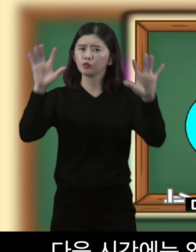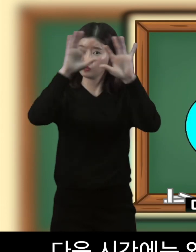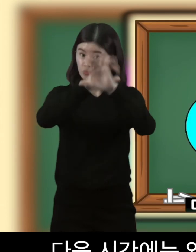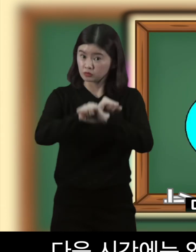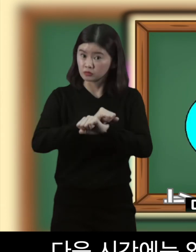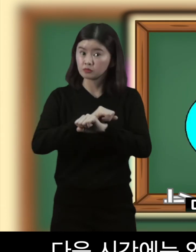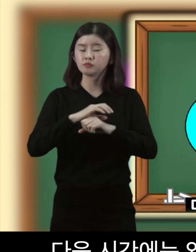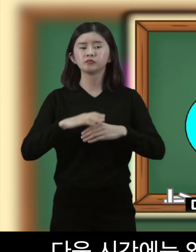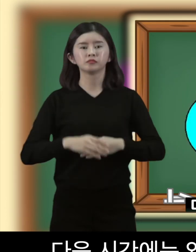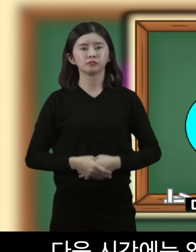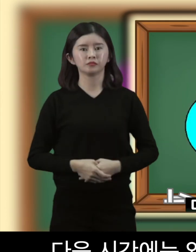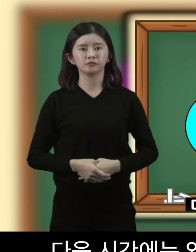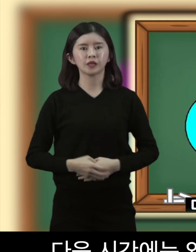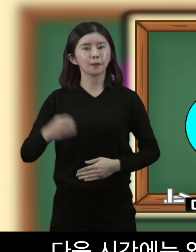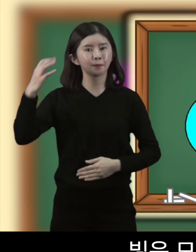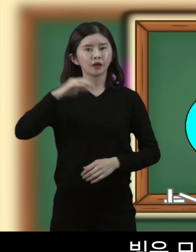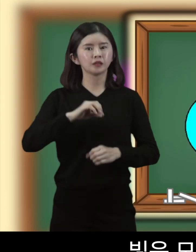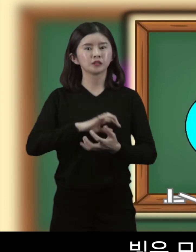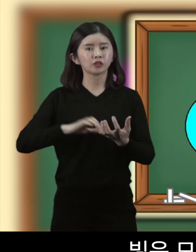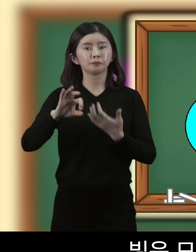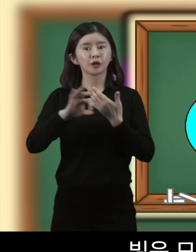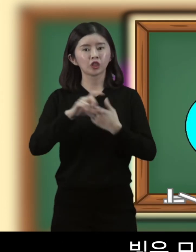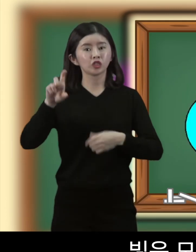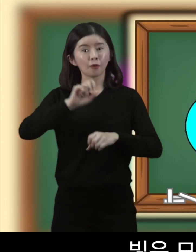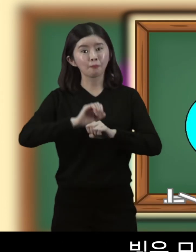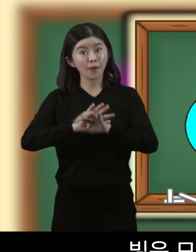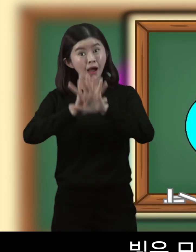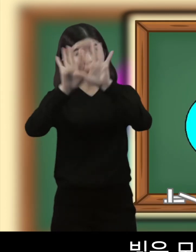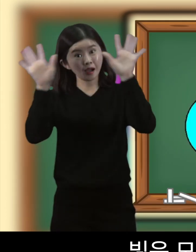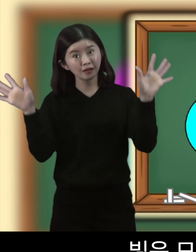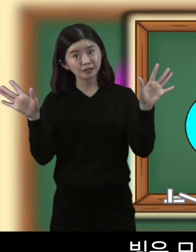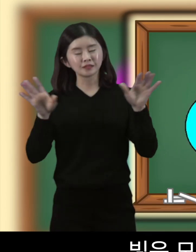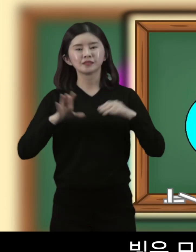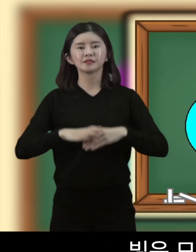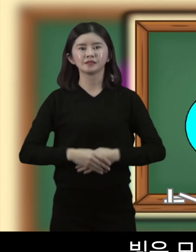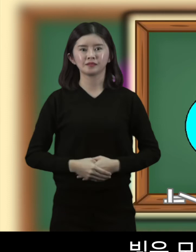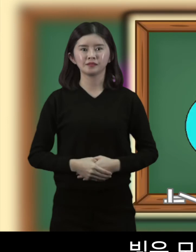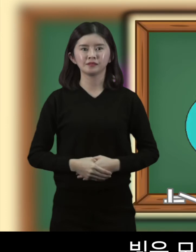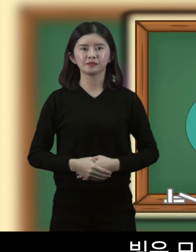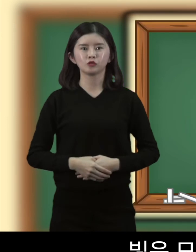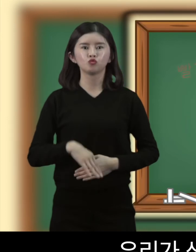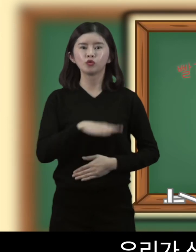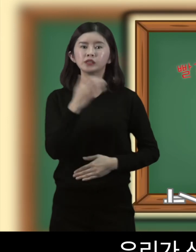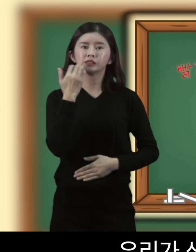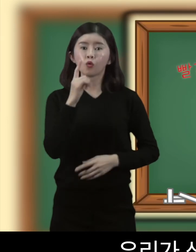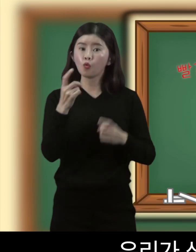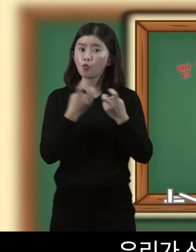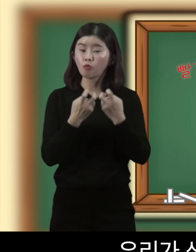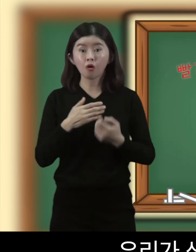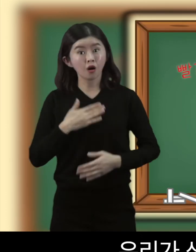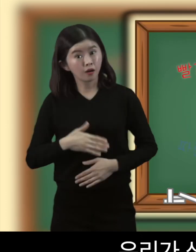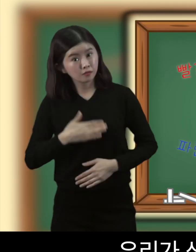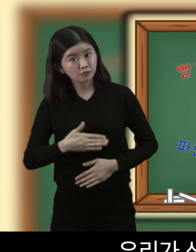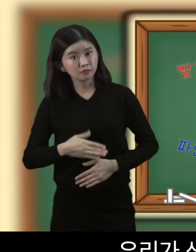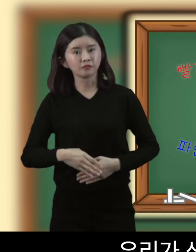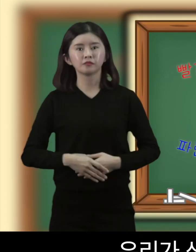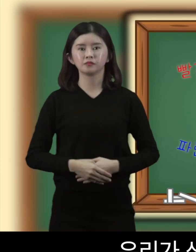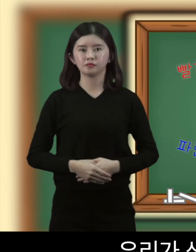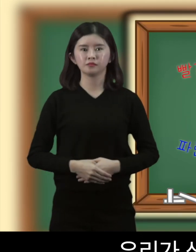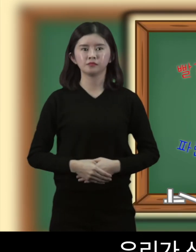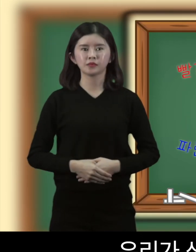물감은 모일수록 어두워지고 빛은 모일수록 더 밝아지는지 우리가 색을 어떻게